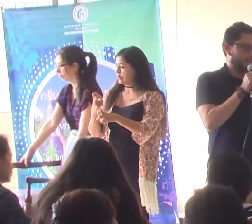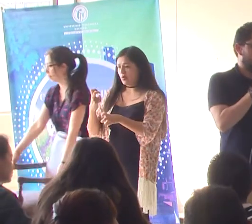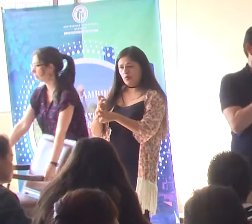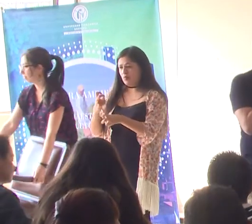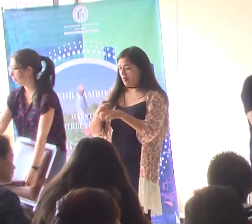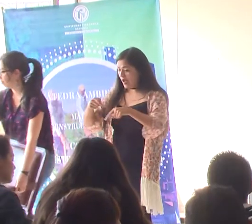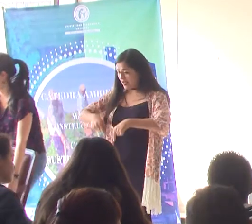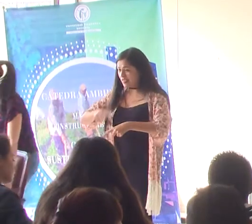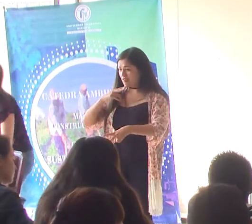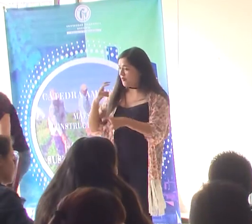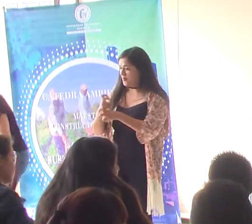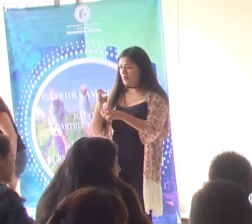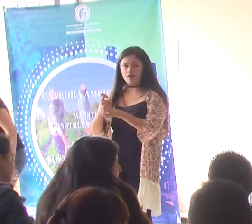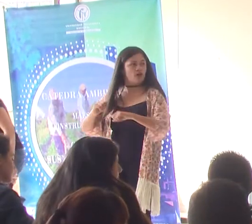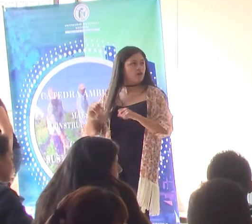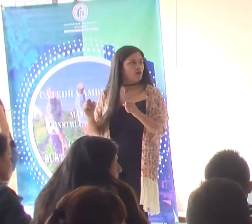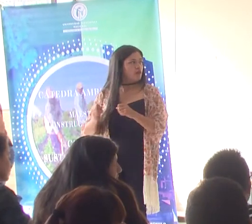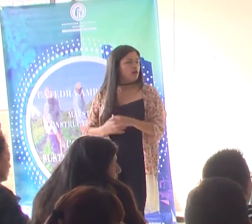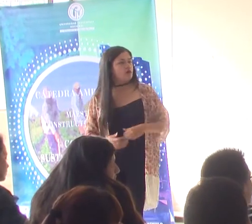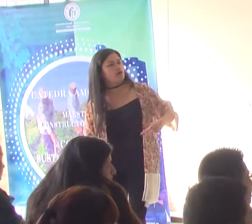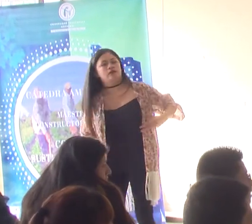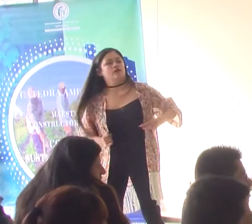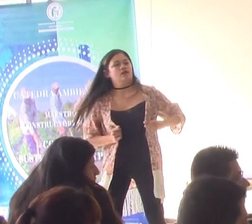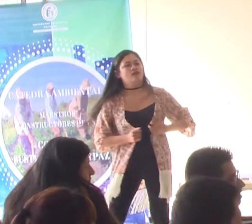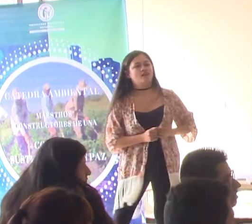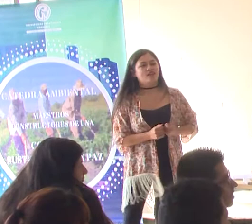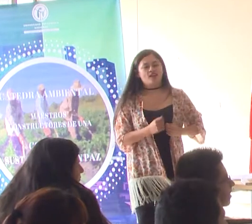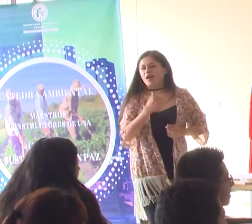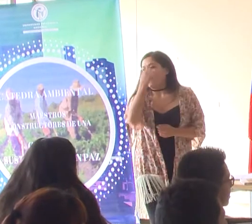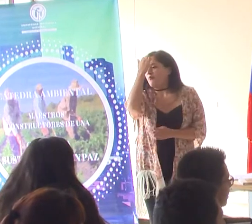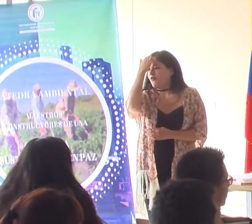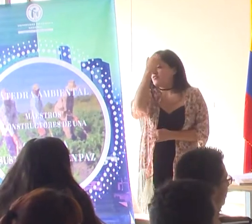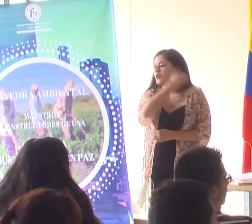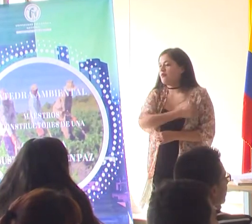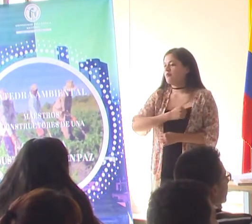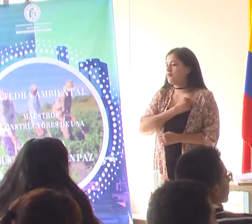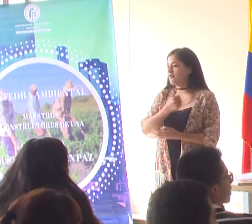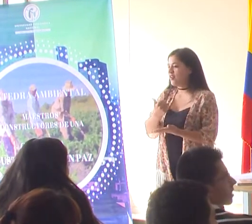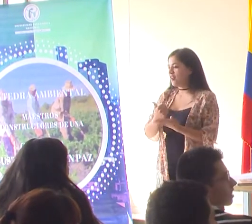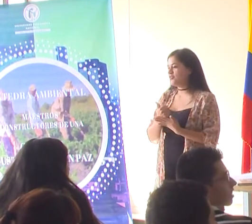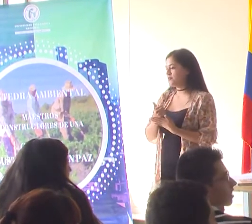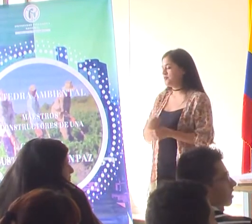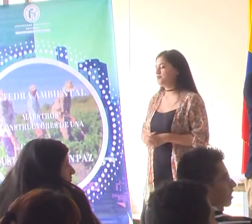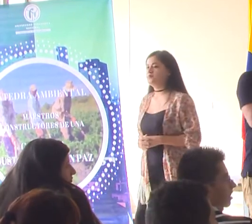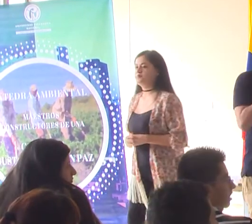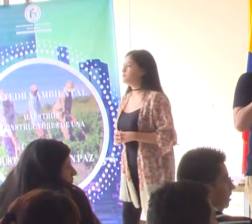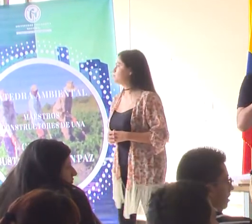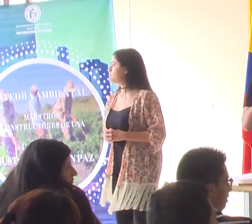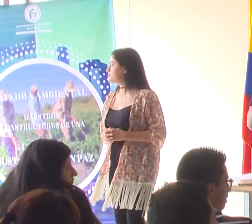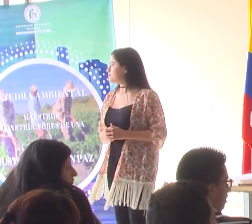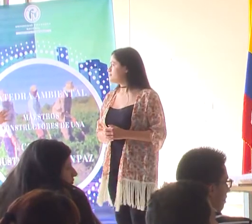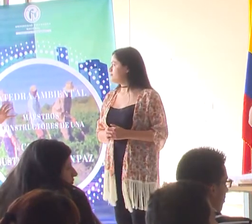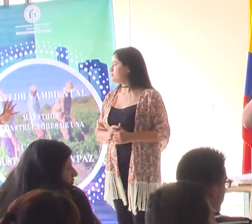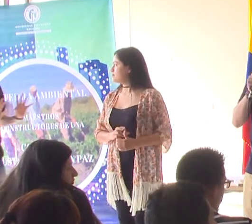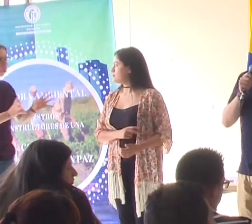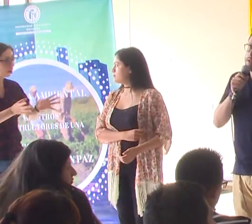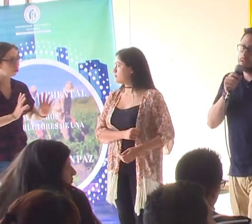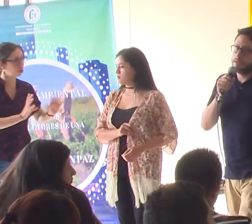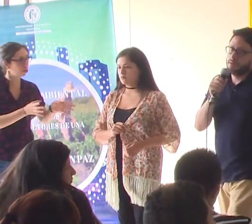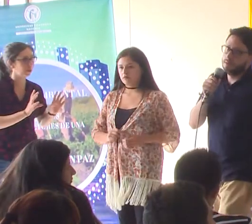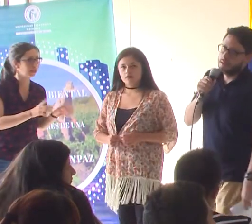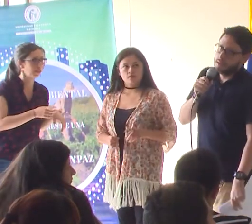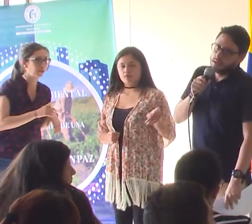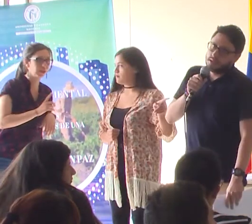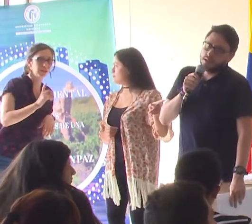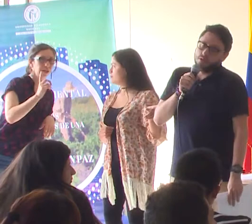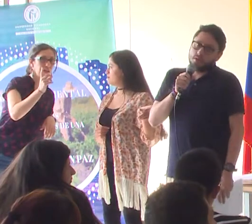y si me ayudas con un profesor discúlpeme es muy difícil porque yo tengo que gastar en muchísimas cosas como este